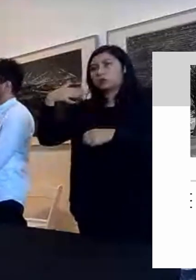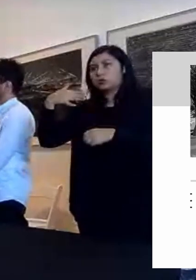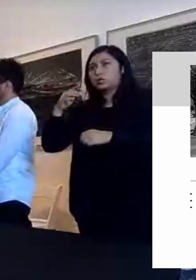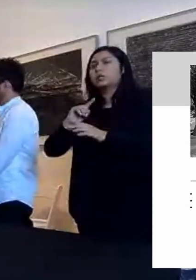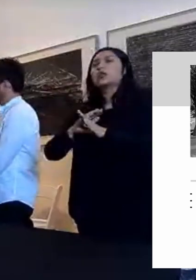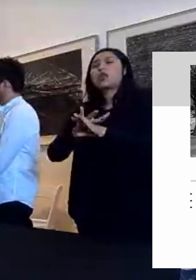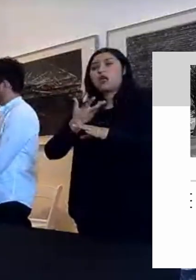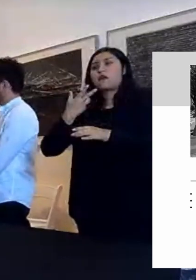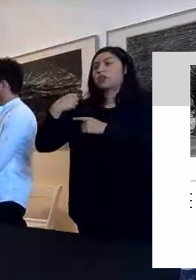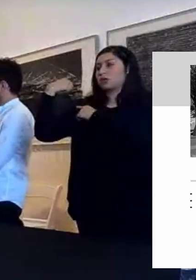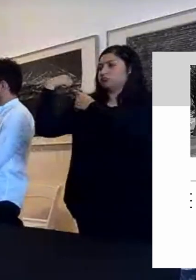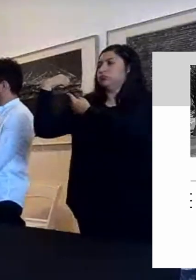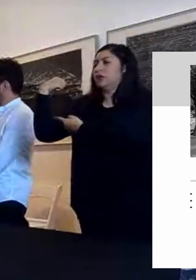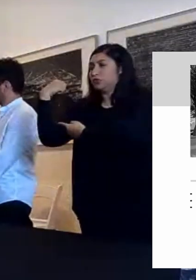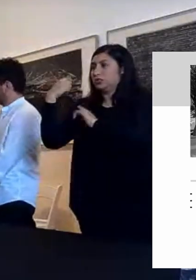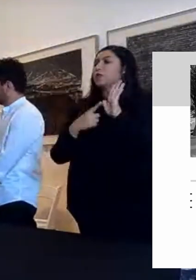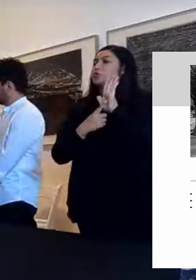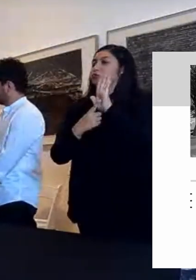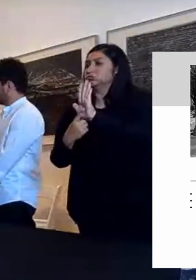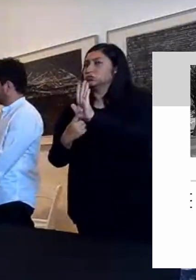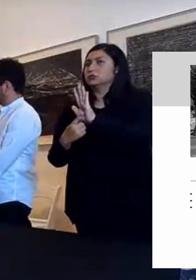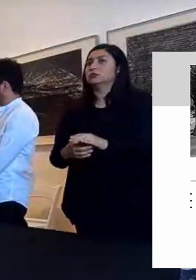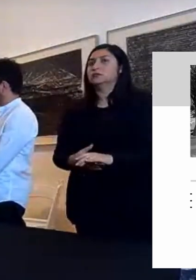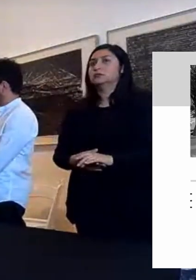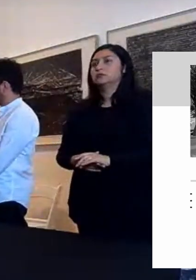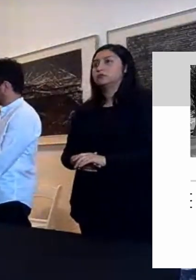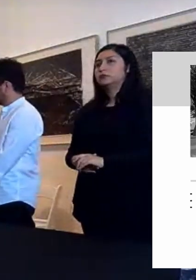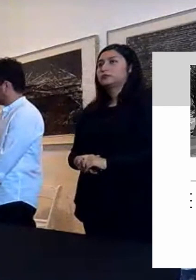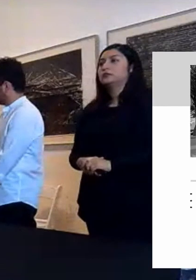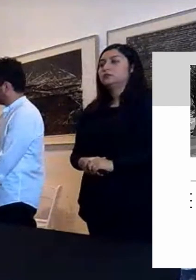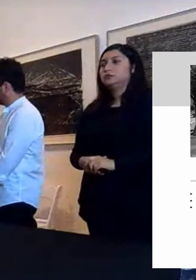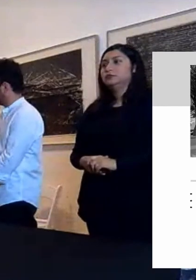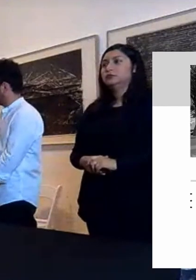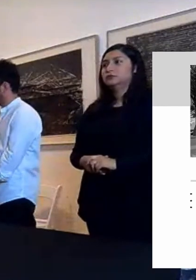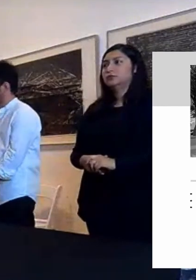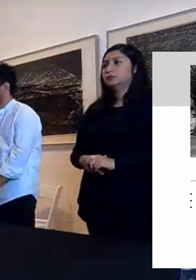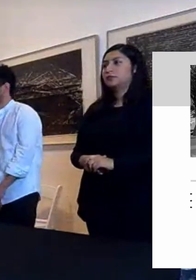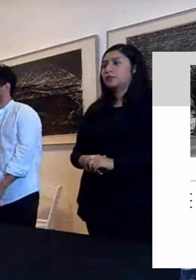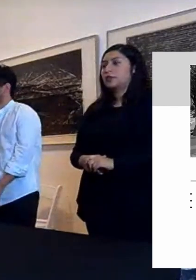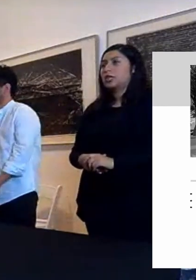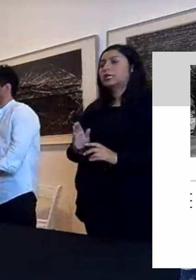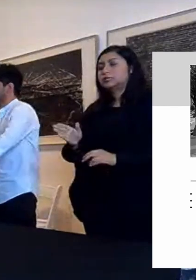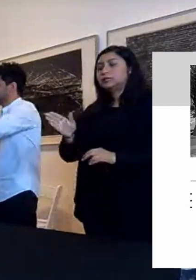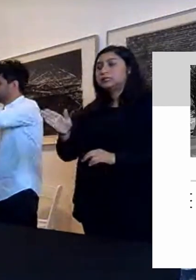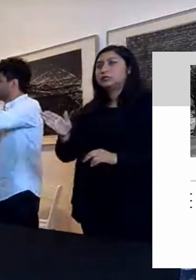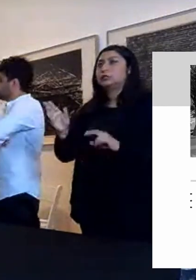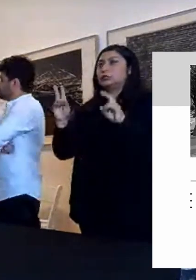que destacar. Entonces, siguiendo un poco en esta lógica un poco